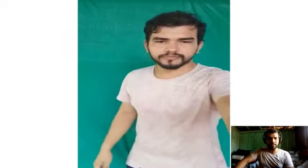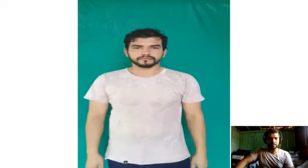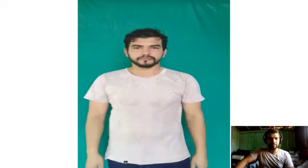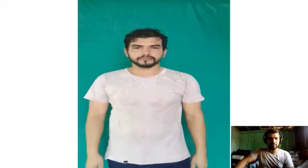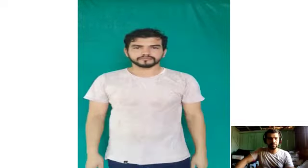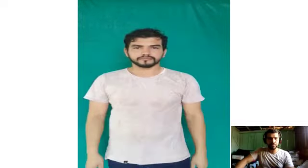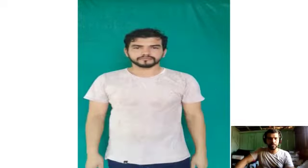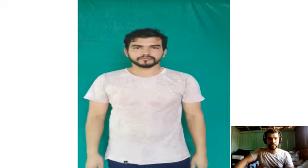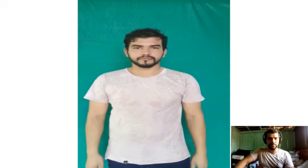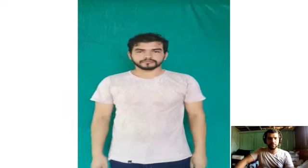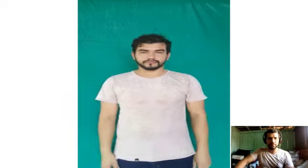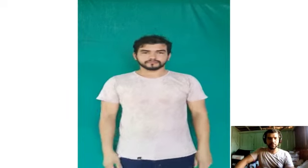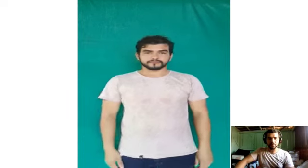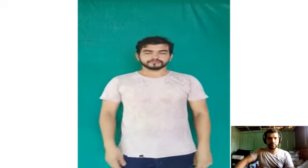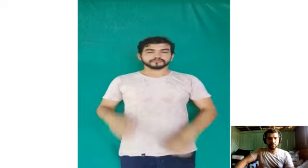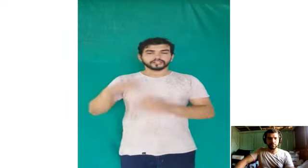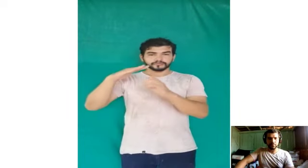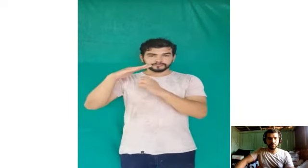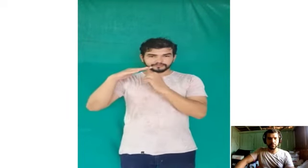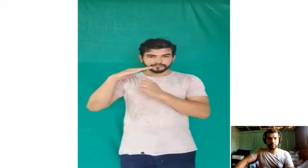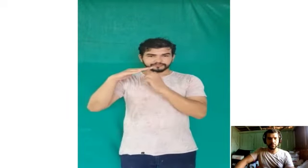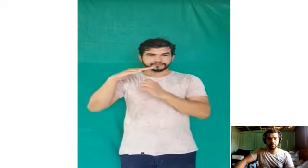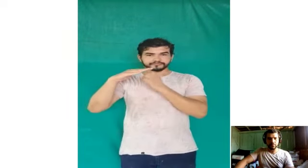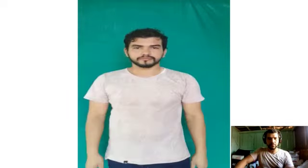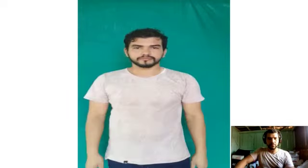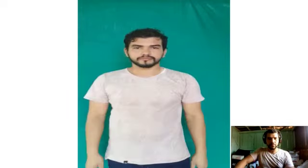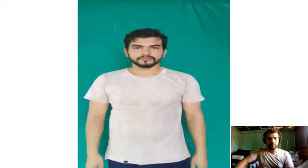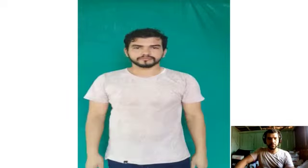Muito bacana, muito legal.